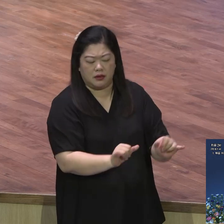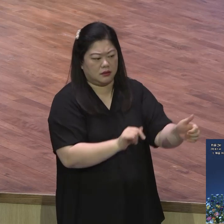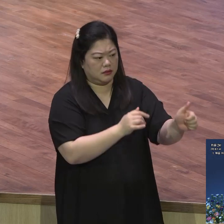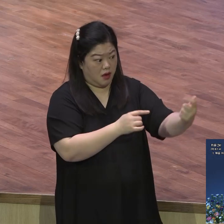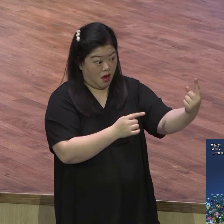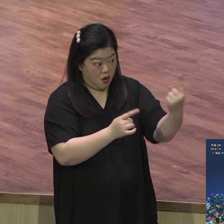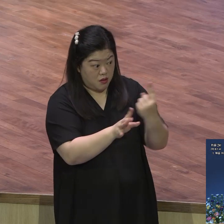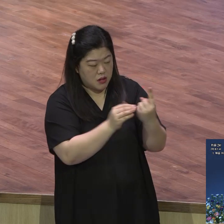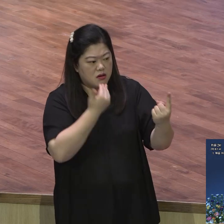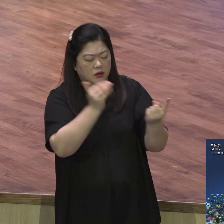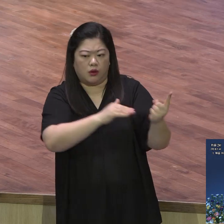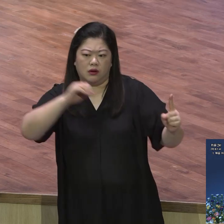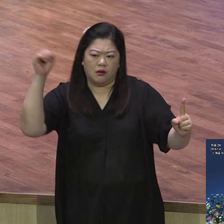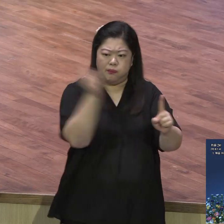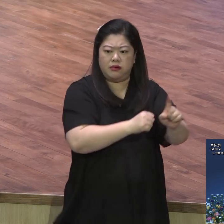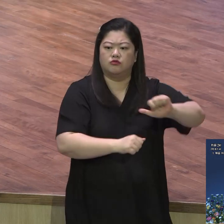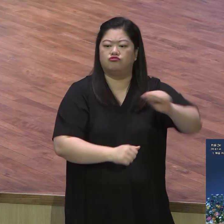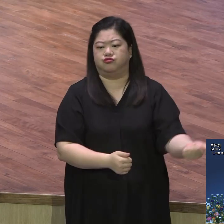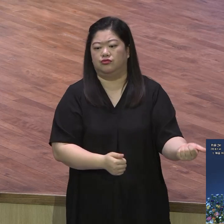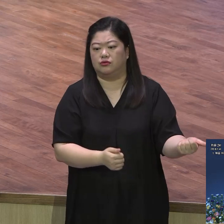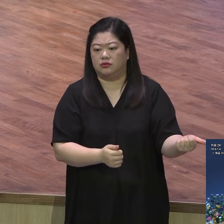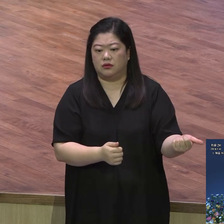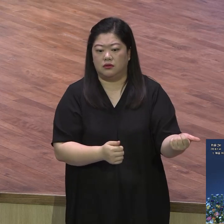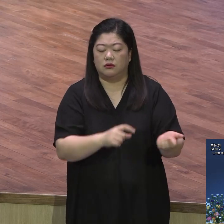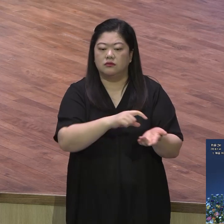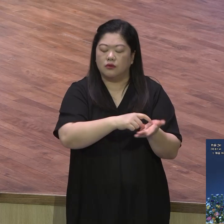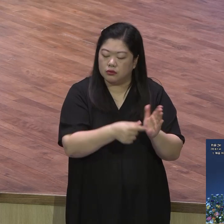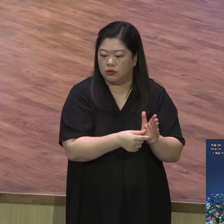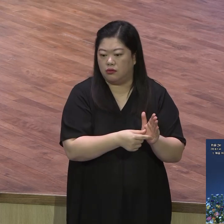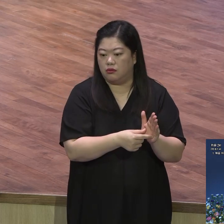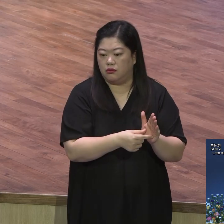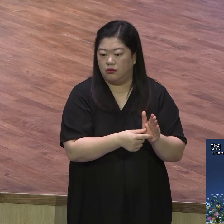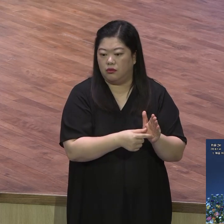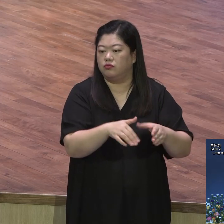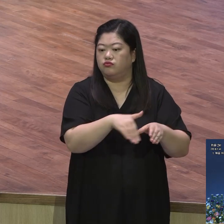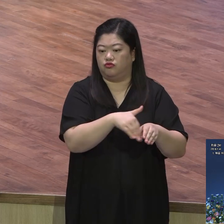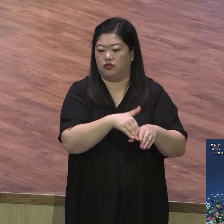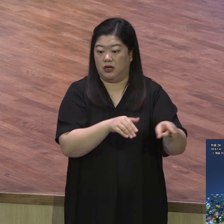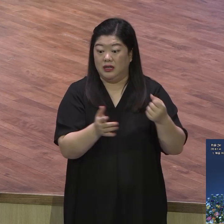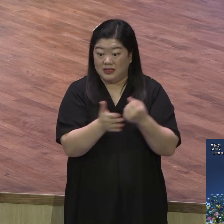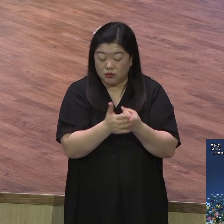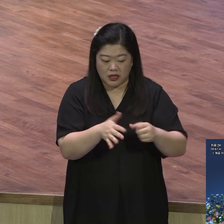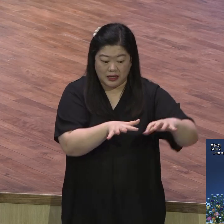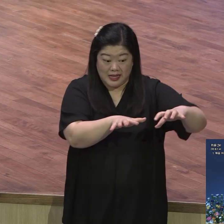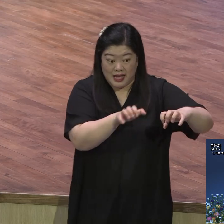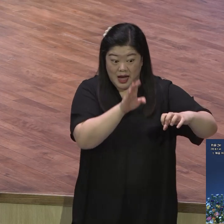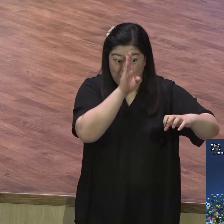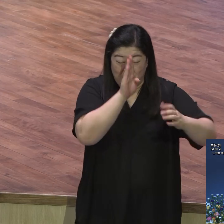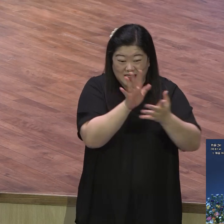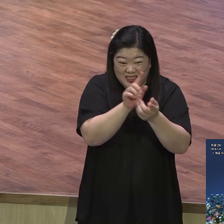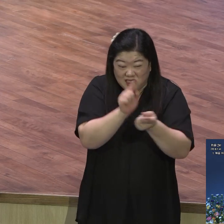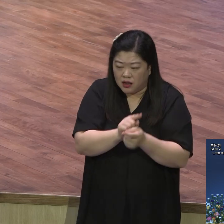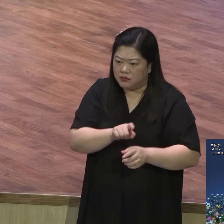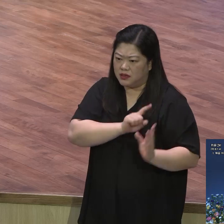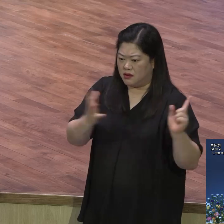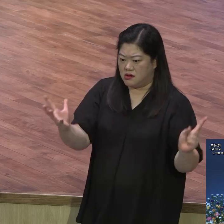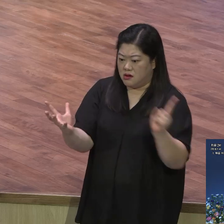던지고 심지어 죽이기까지 했다고요. 그런데 그런 상황 속에서 나병 환자가 예수님께 나왔다.